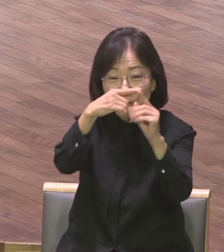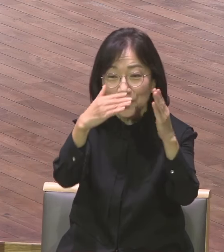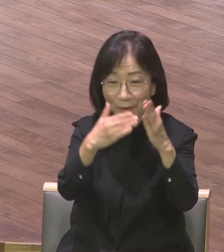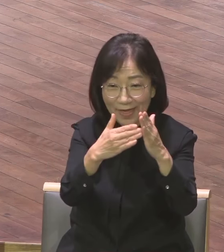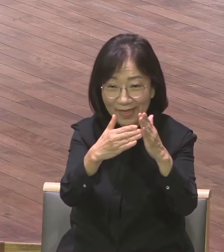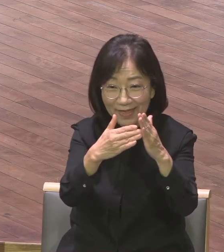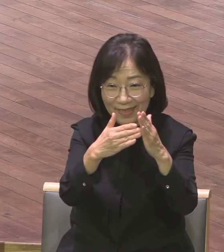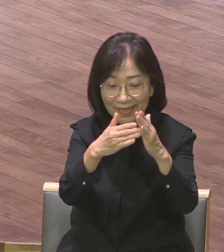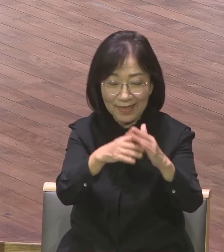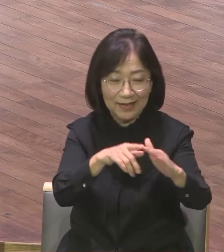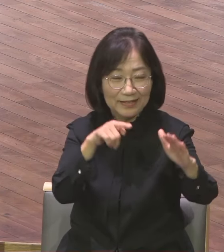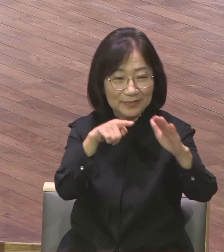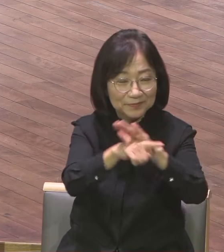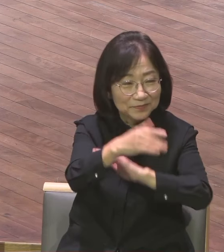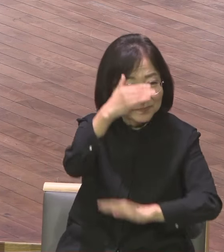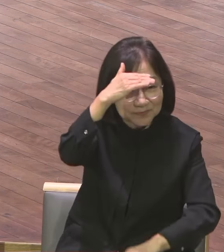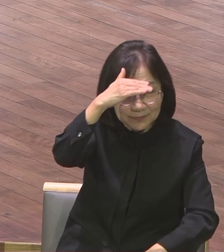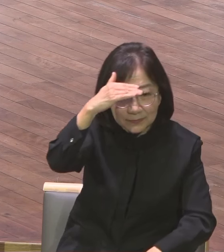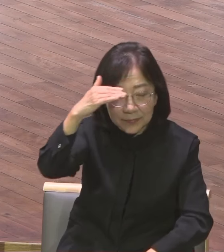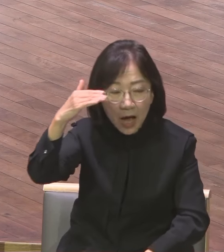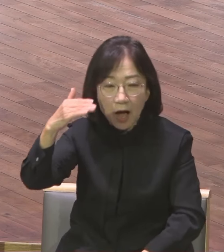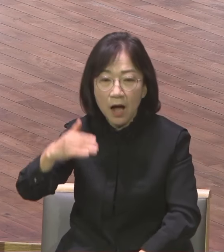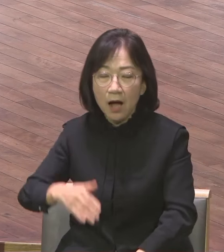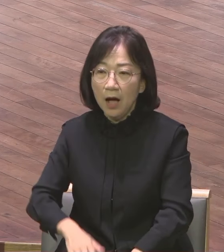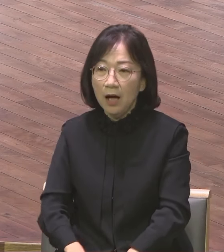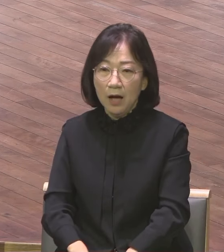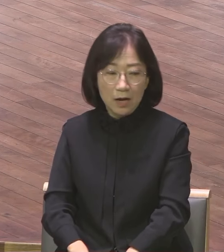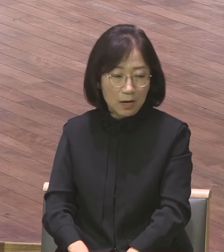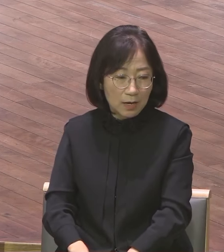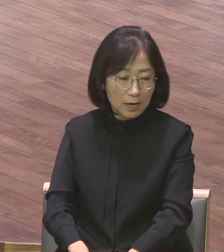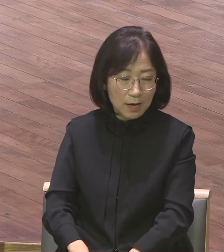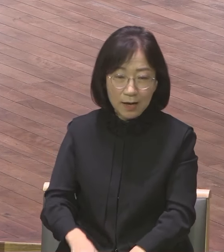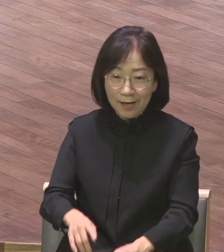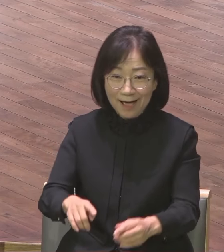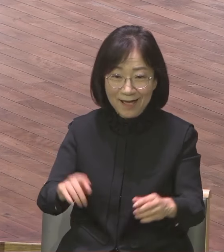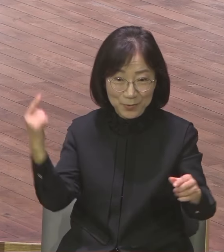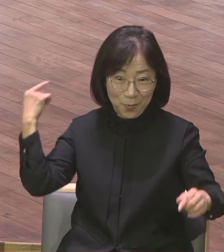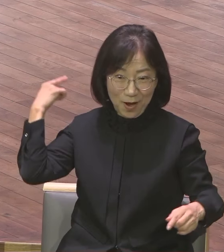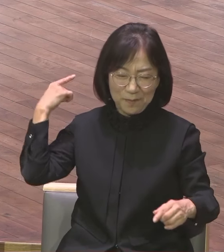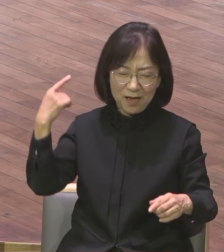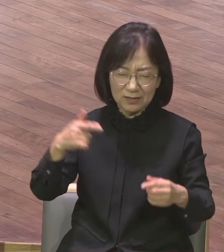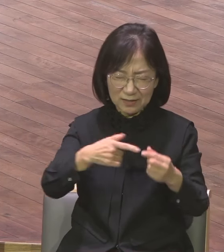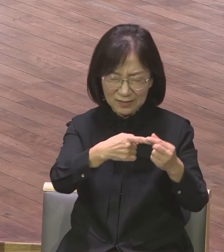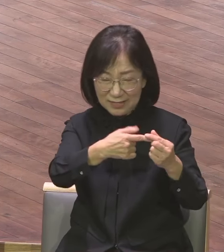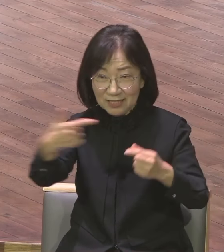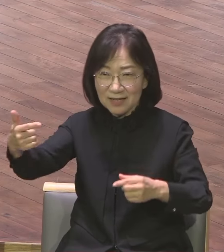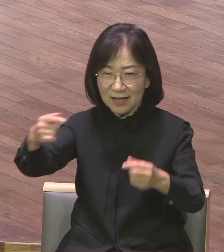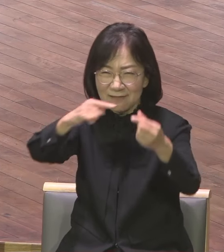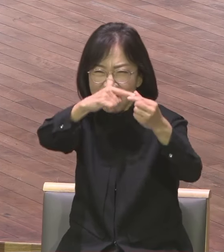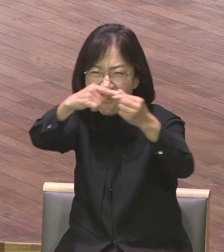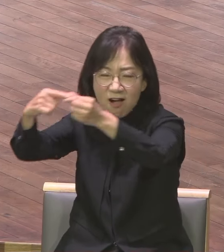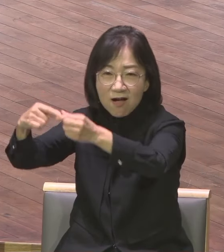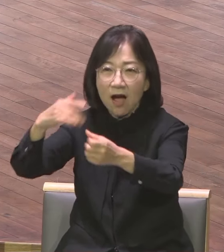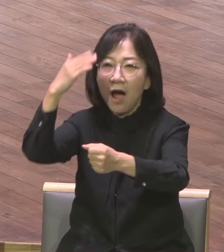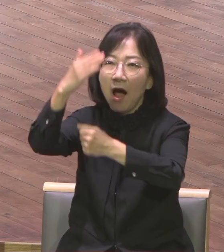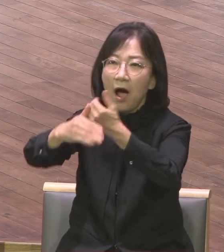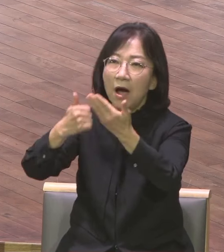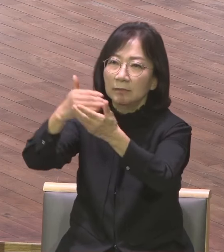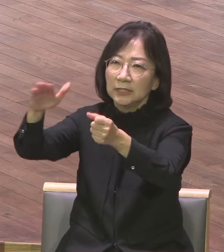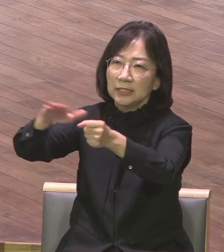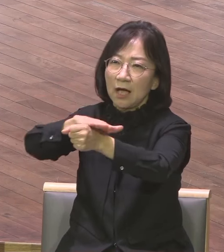가더니 이 강단 앞에 크게 살았어. 하나님은 사랑이시라. 그래가지고